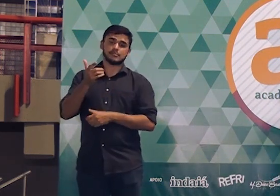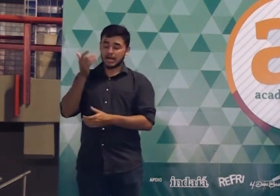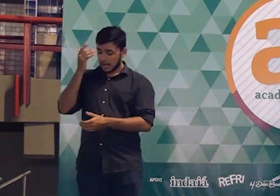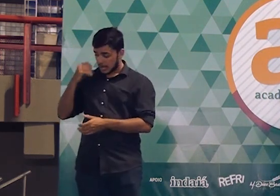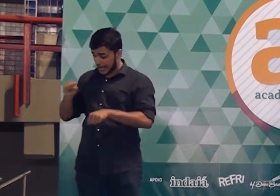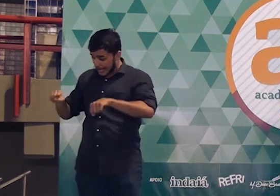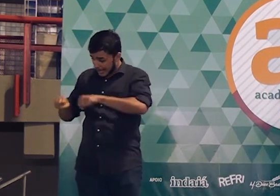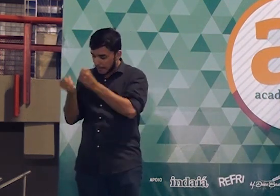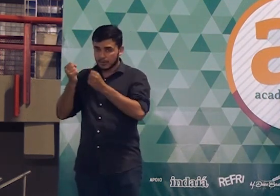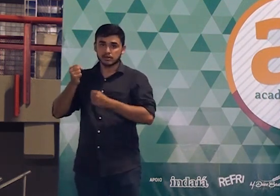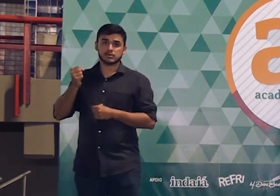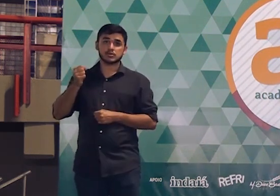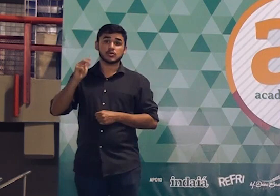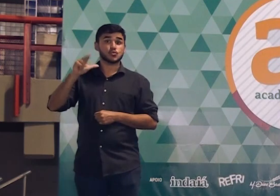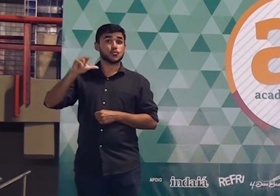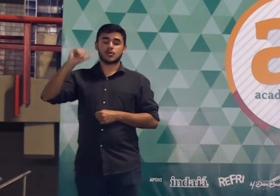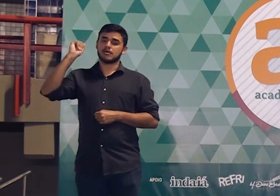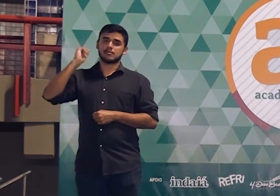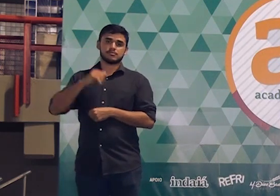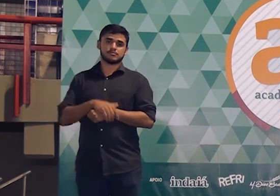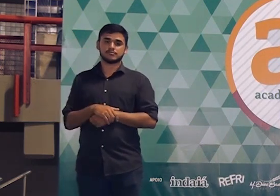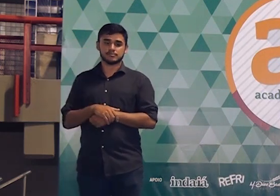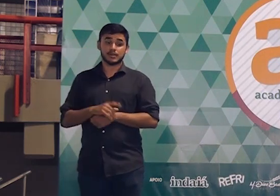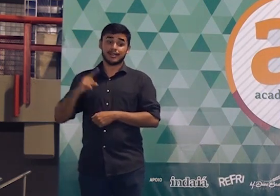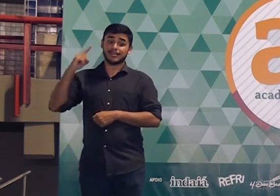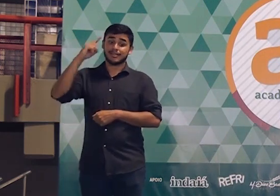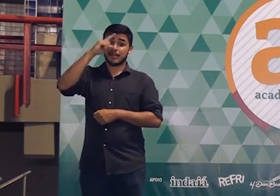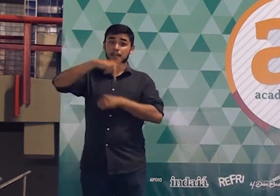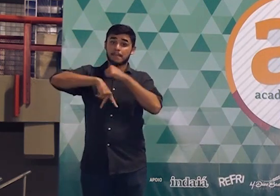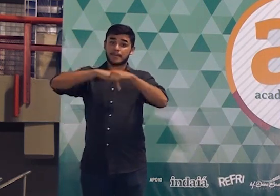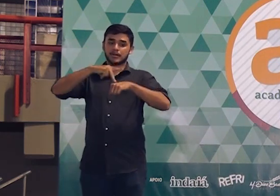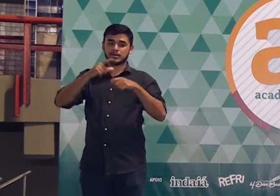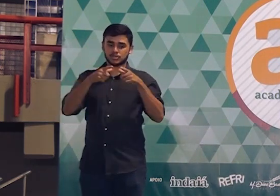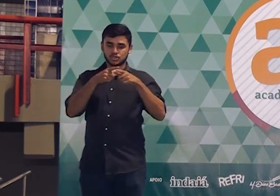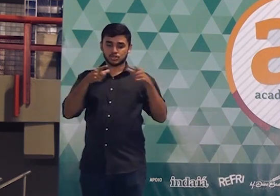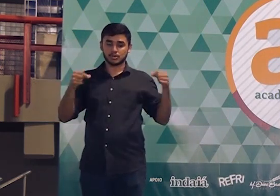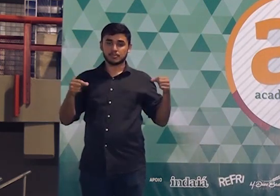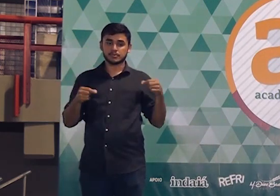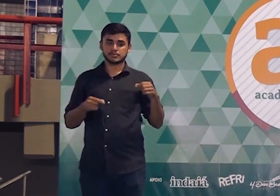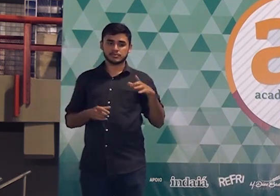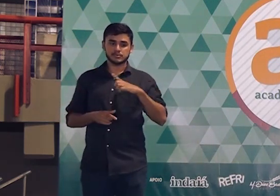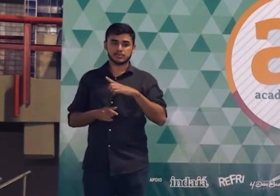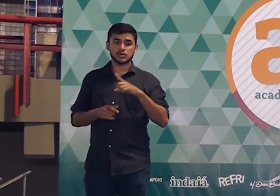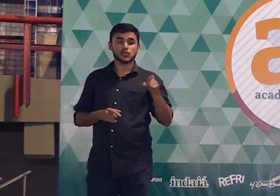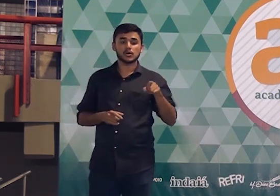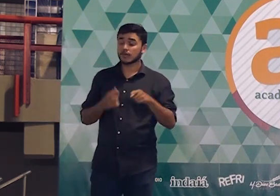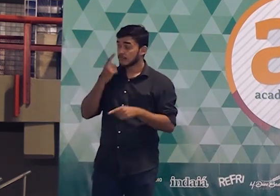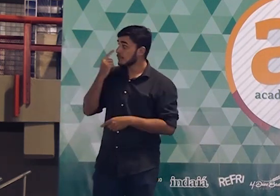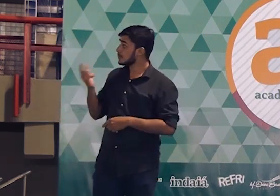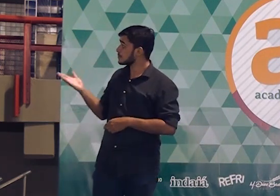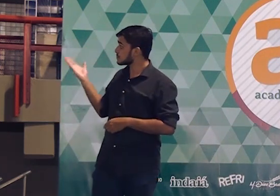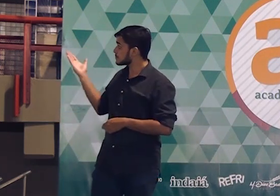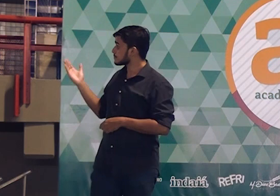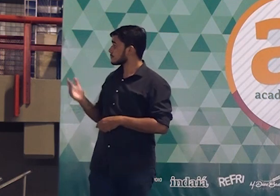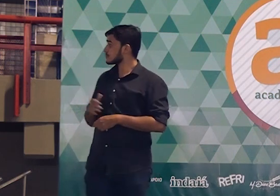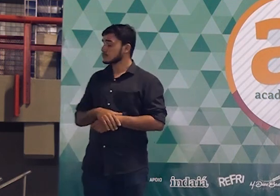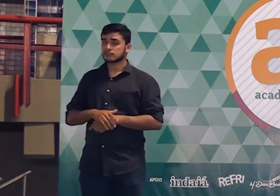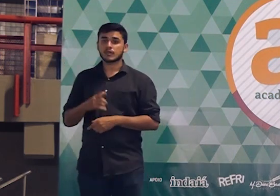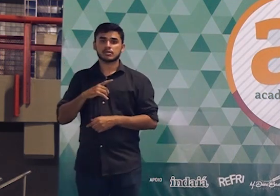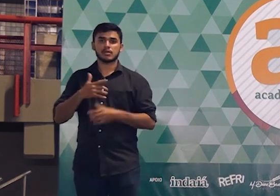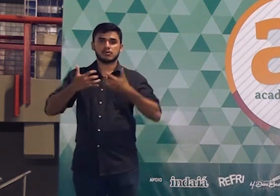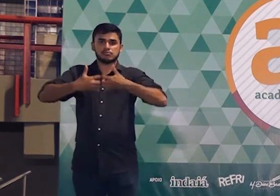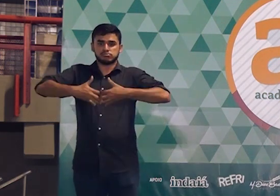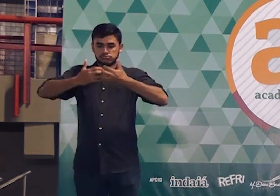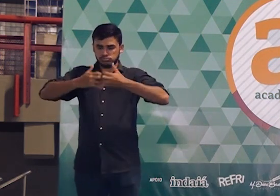não quebrar. Isso no Japão. Beleza? Professor, produção flexível é isso, ó. A